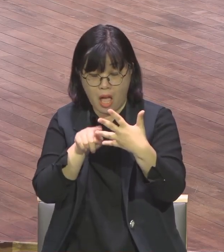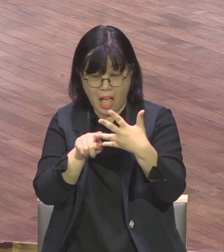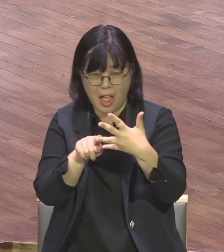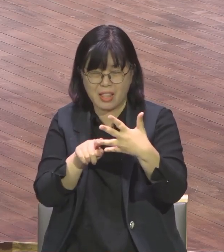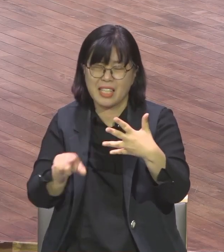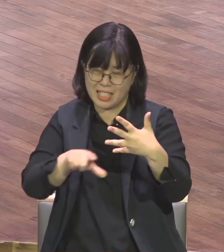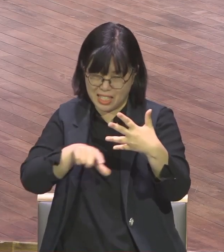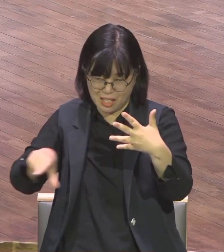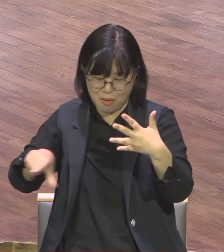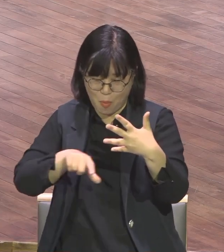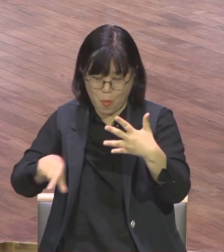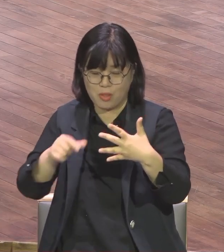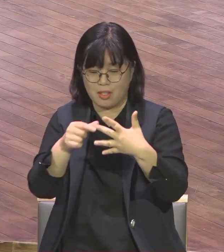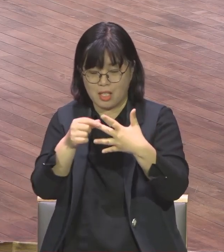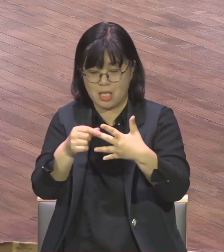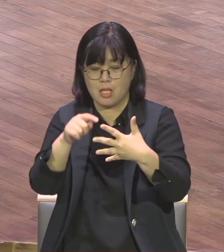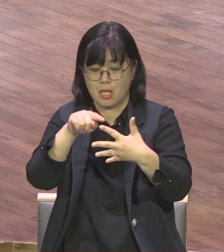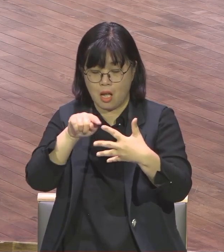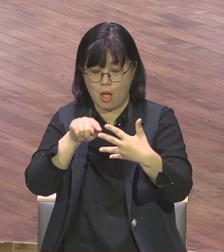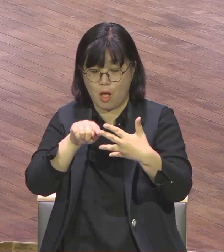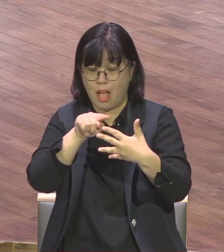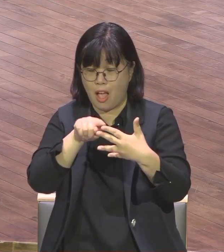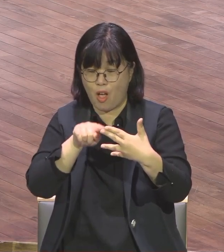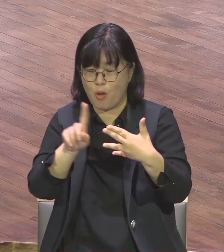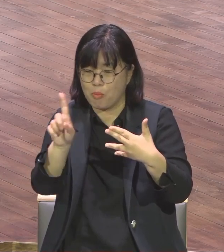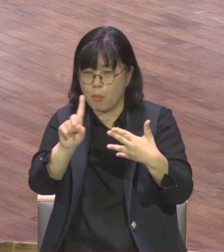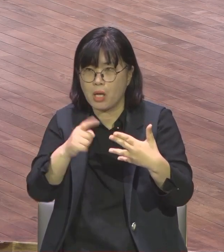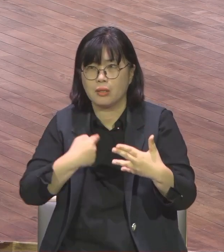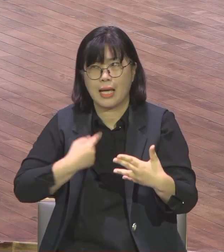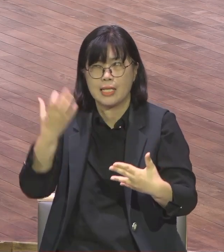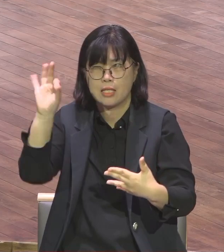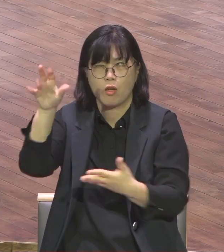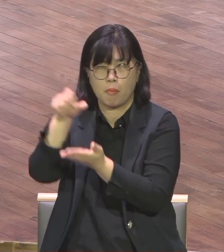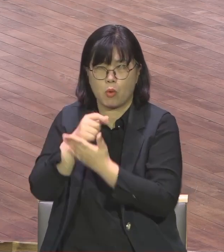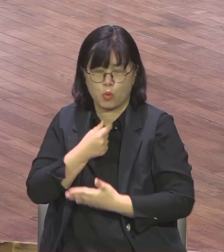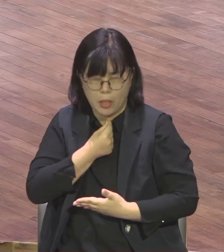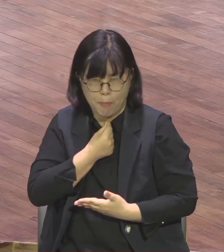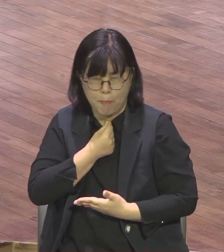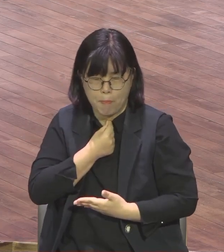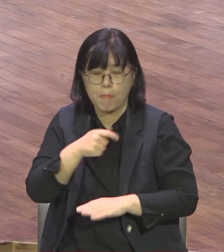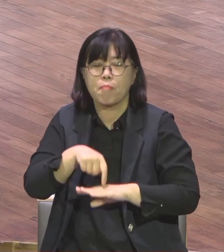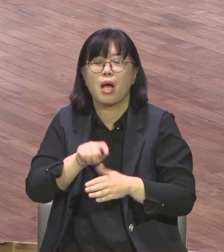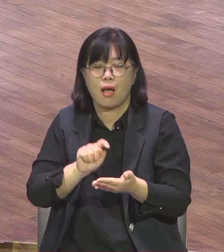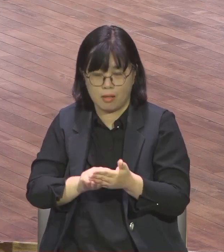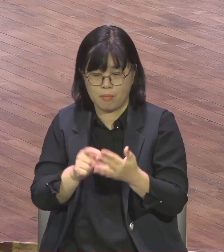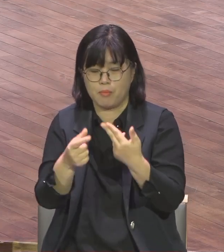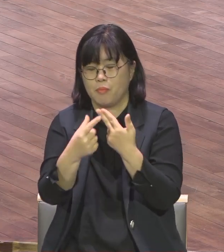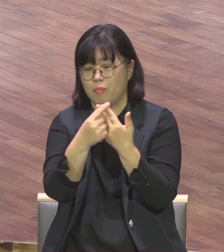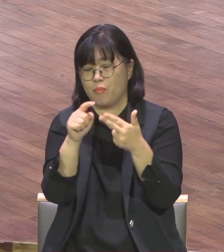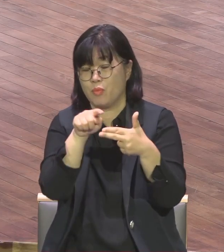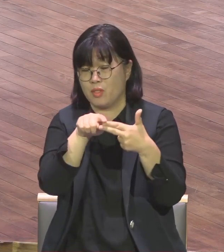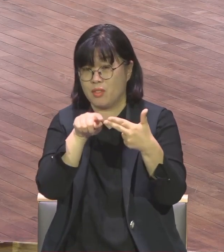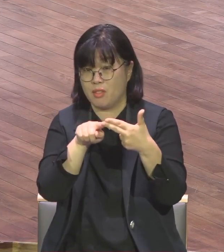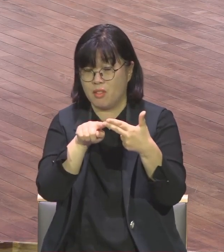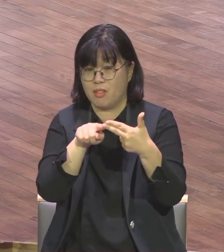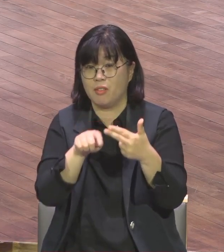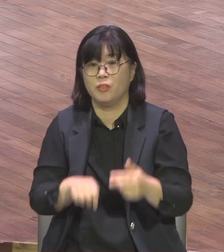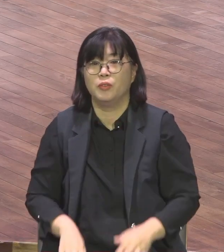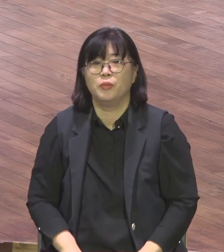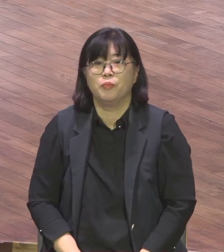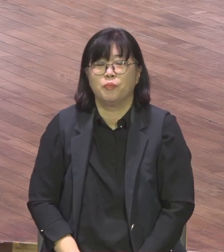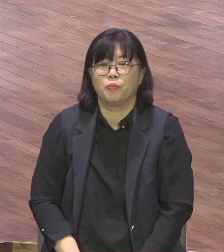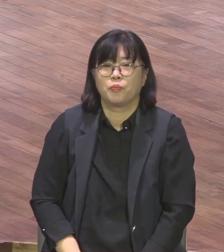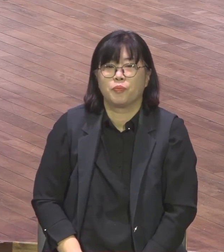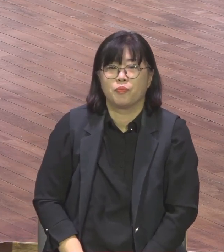3, 4단계가 인정 욕구에 속합니다. 인정 욕구. 인정 욕구가 채워지지 않으면 인간은 이